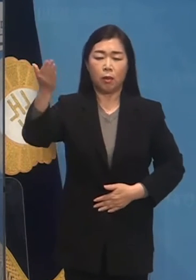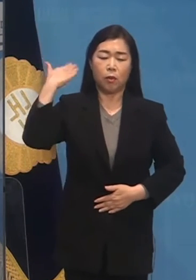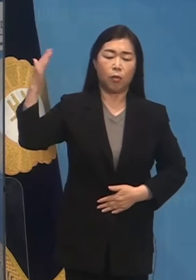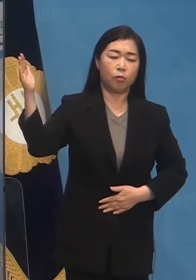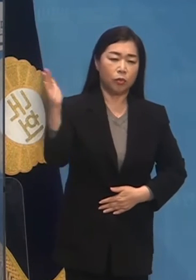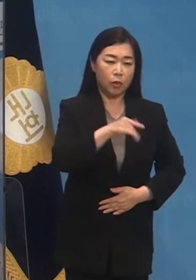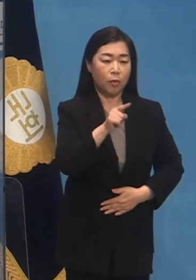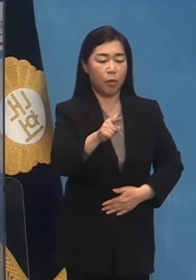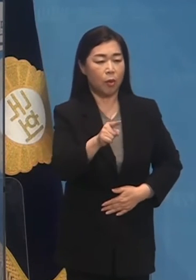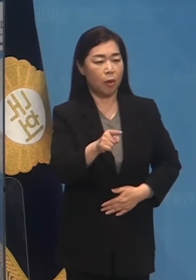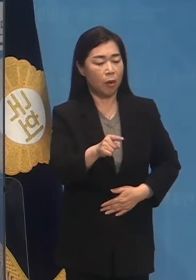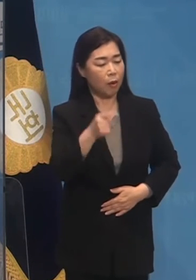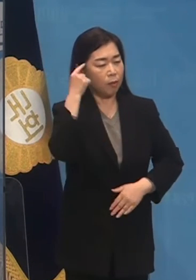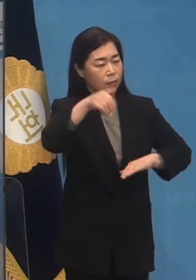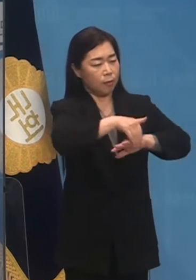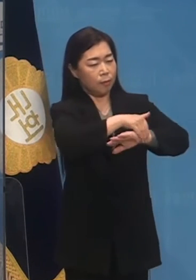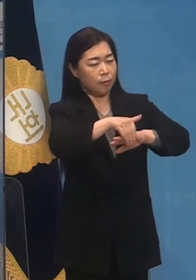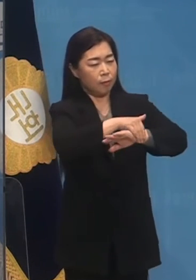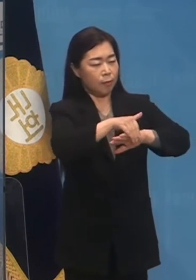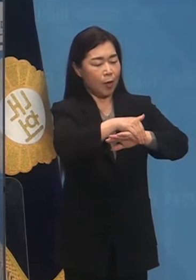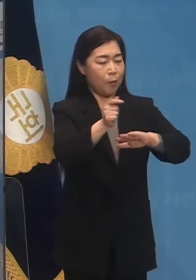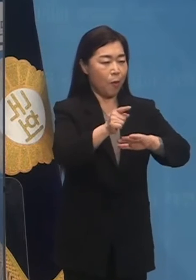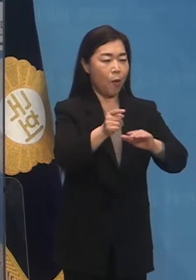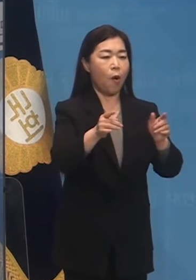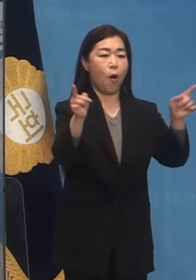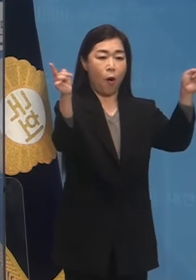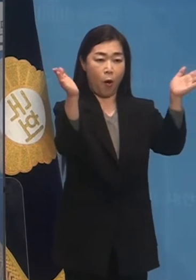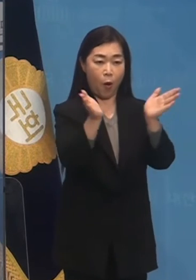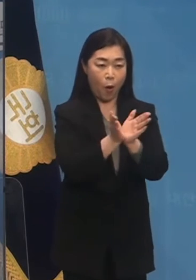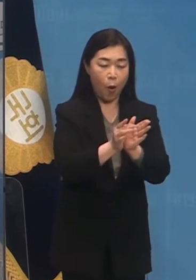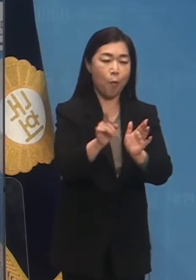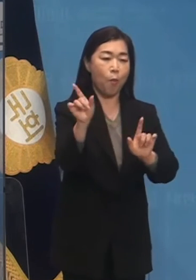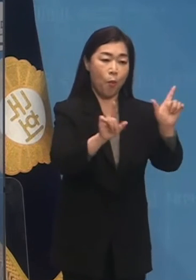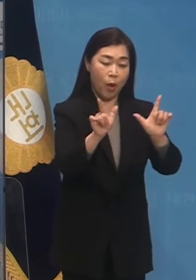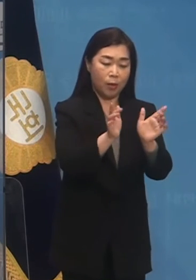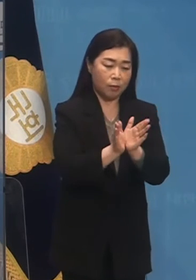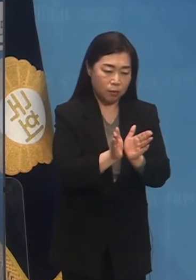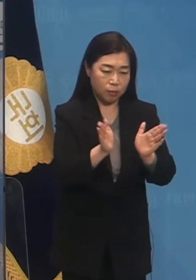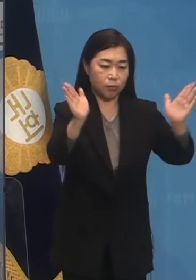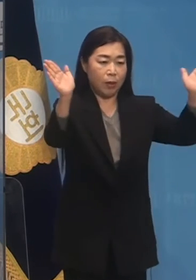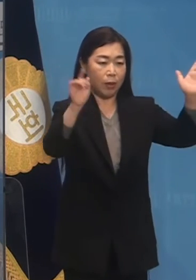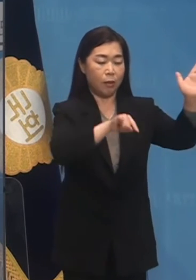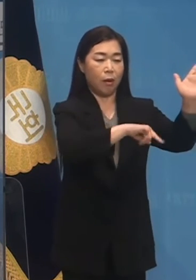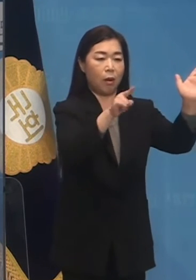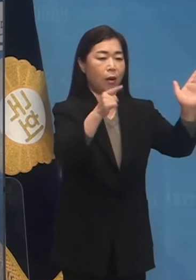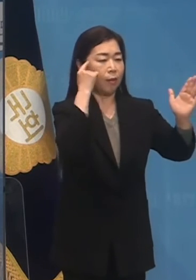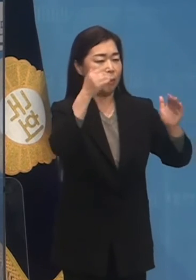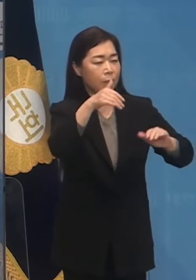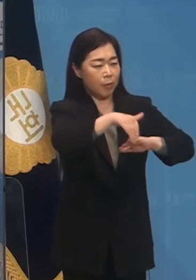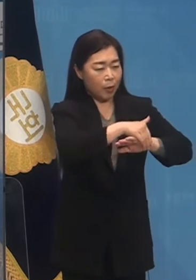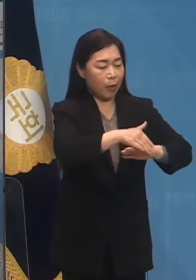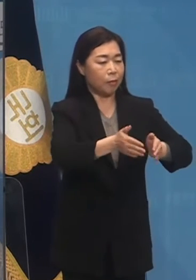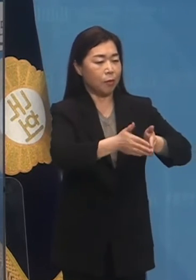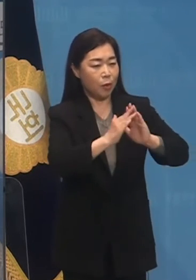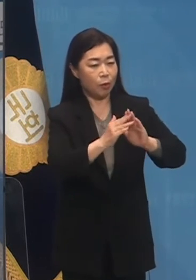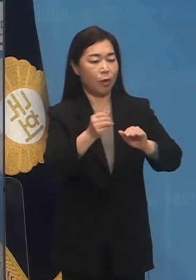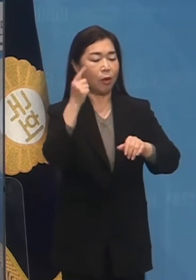이곳에 부채꼴에 핸드럼 밴드를 만들어 대한민국 성장과 혁신의 심장이 되어야 한다고